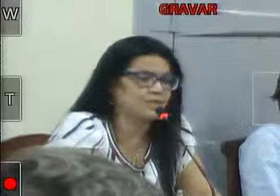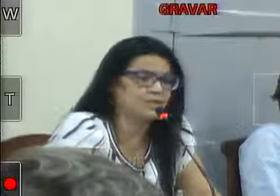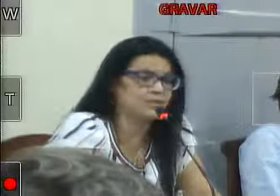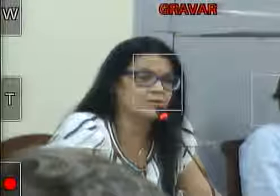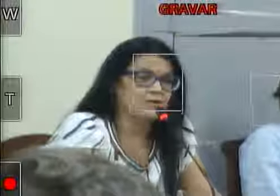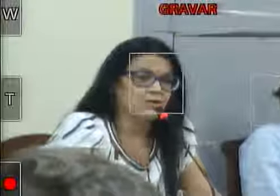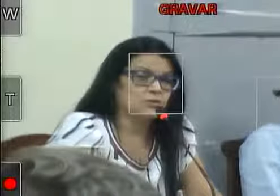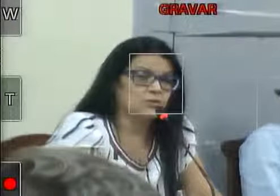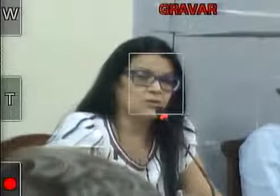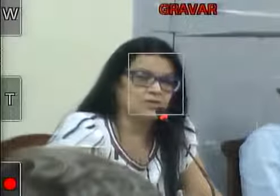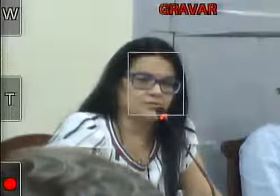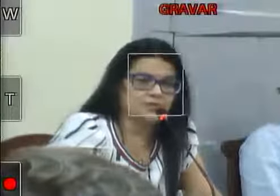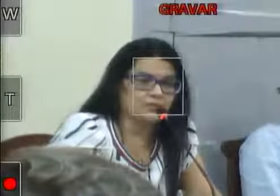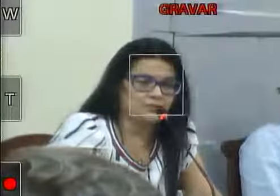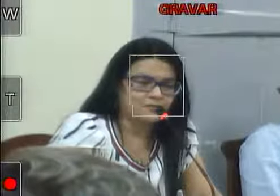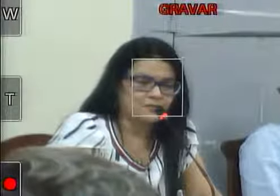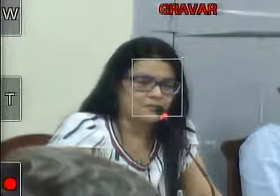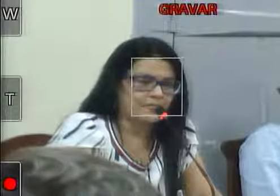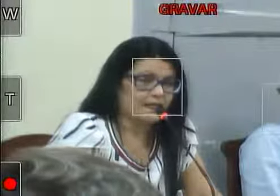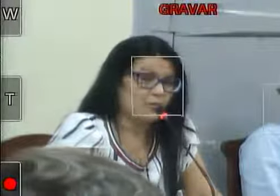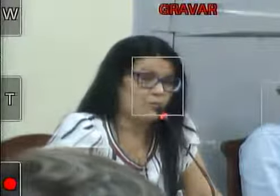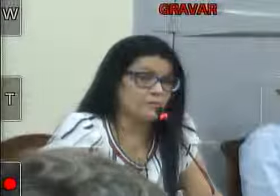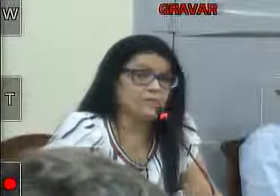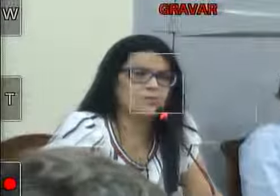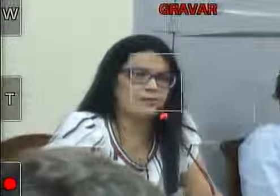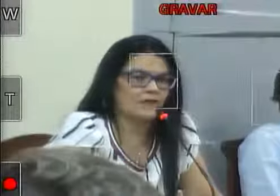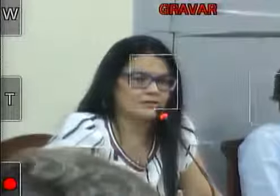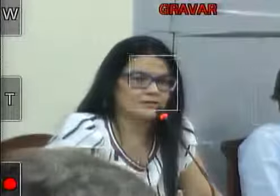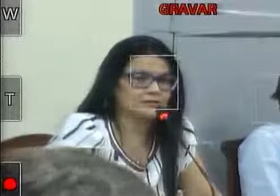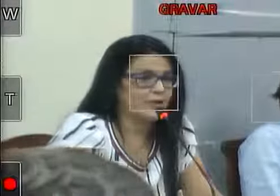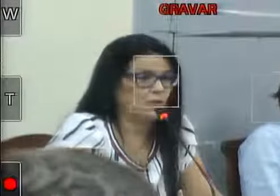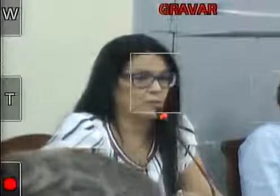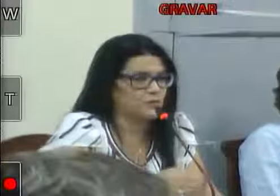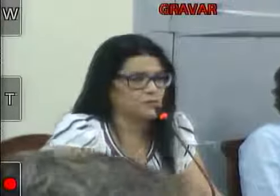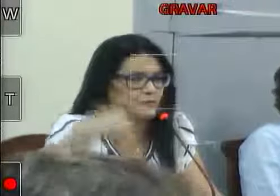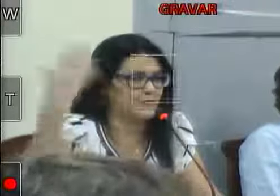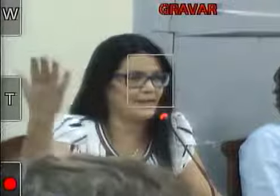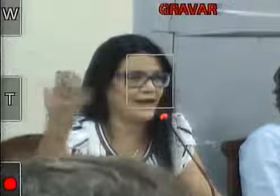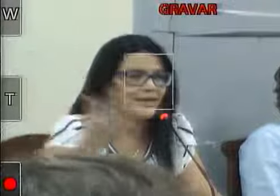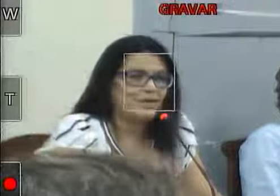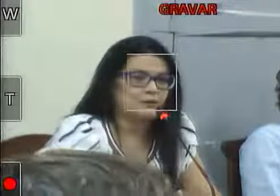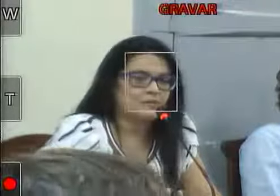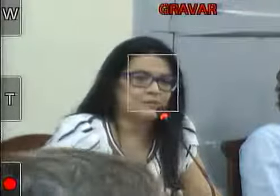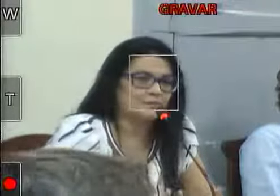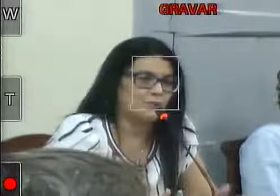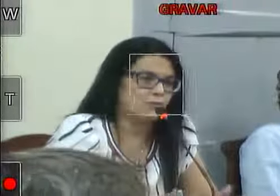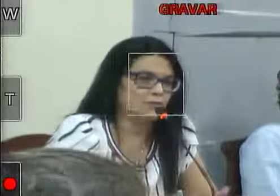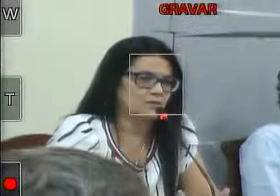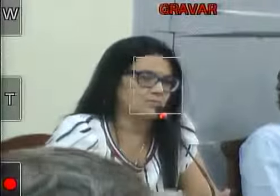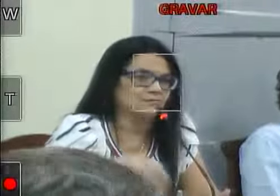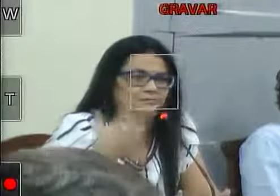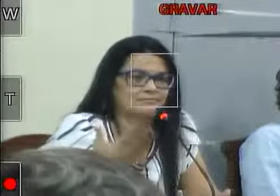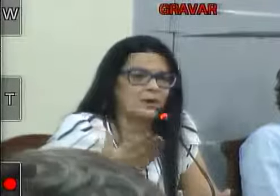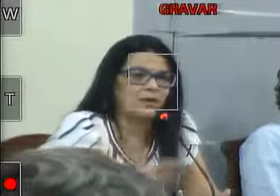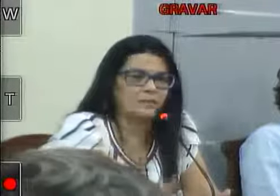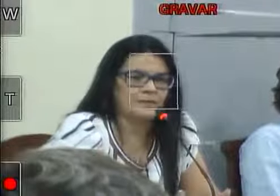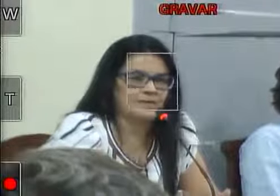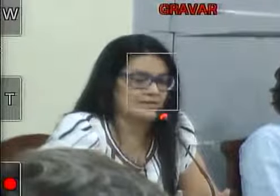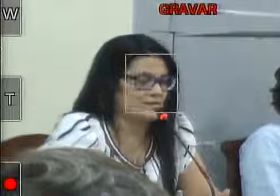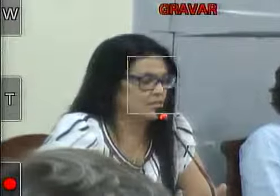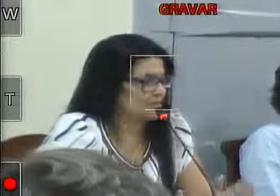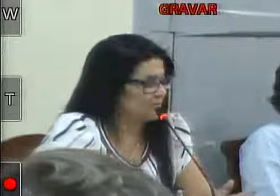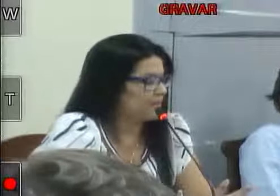em direito, tudo tem o seu, tem como mensurar. Não tem como uma pessoa pegar uma multa tão